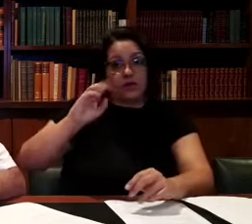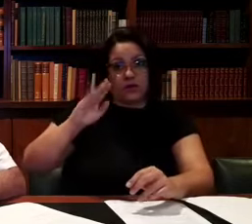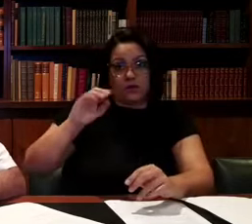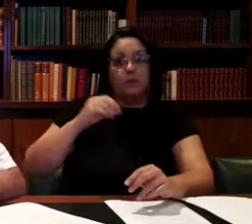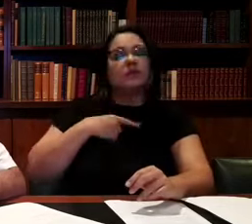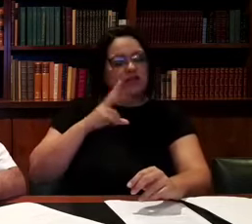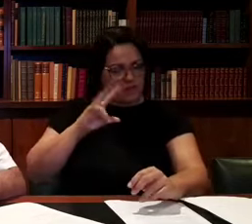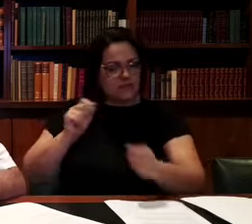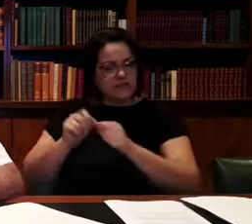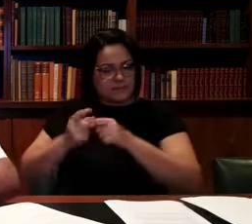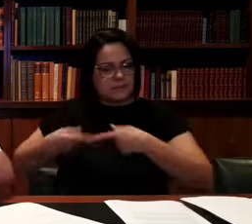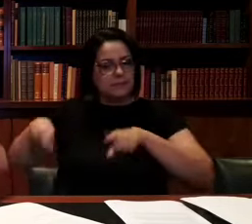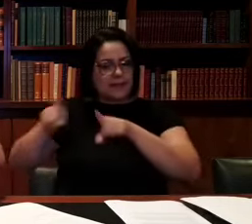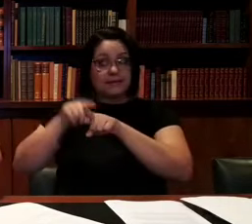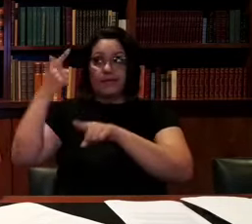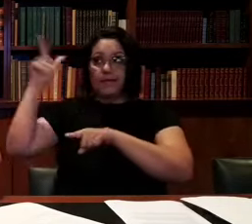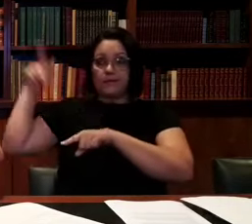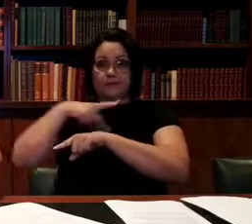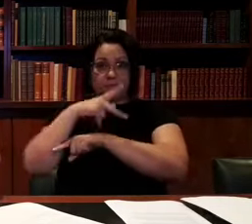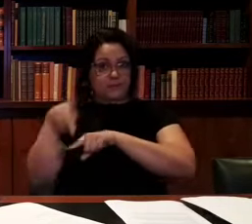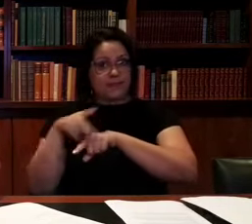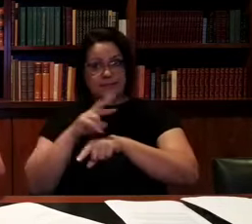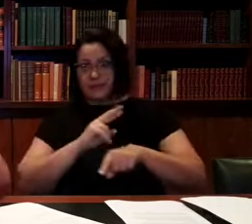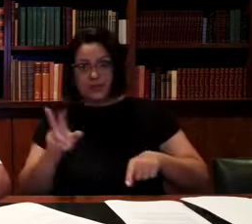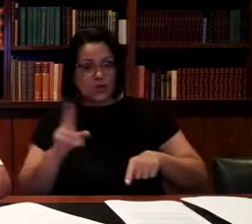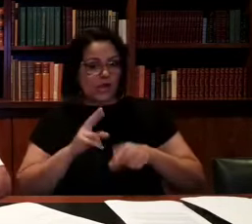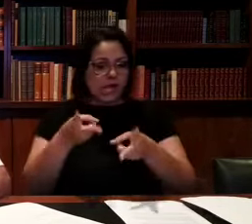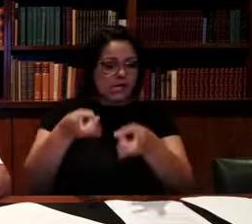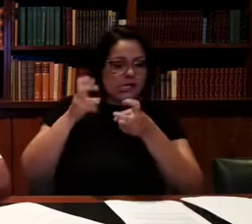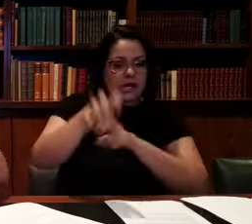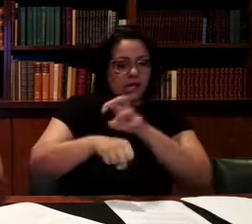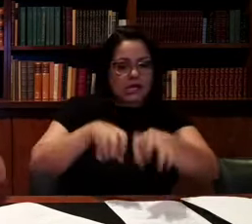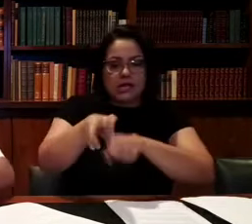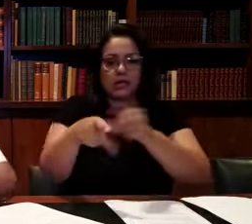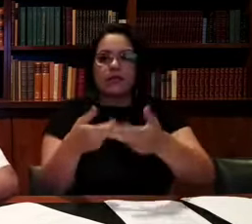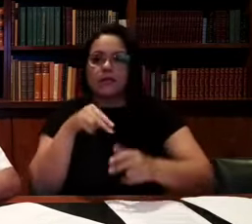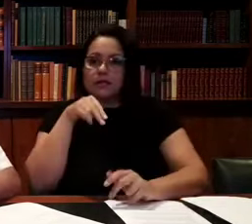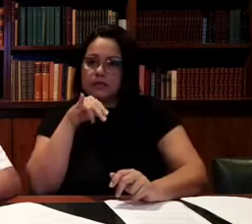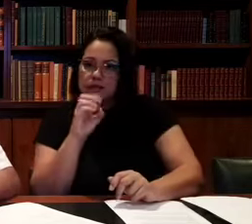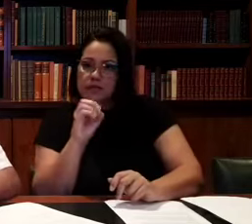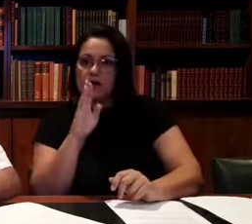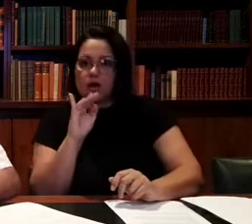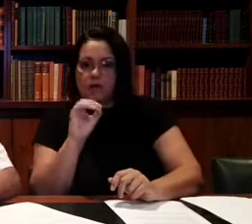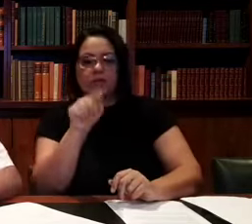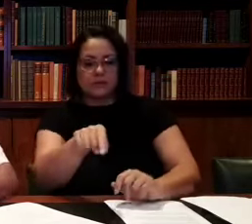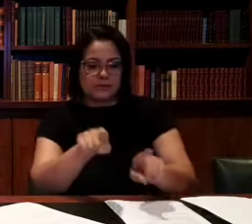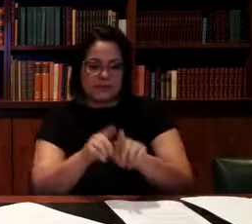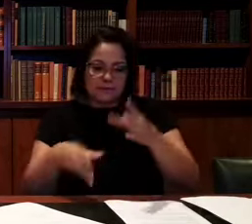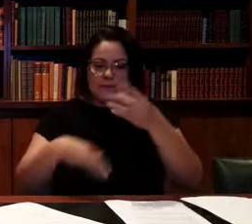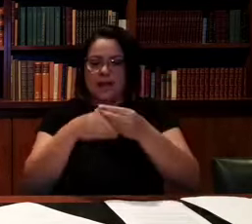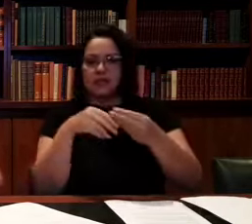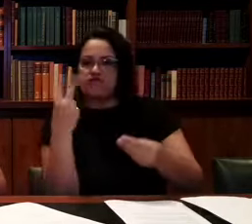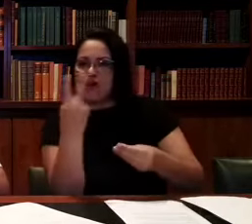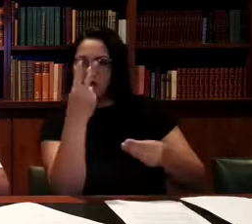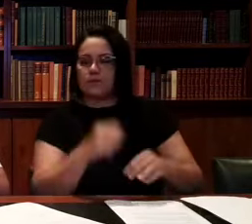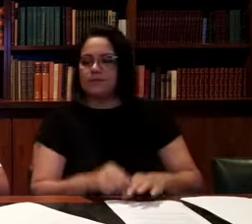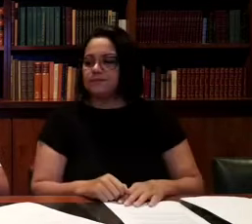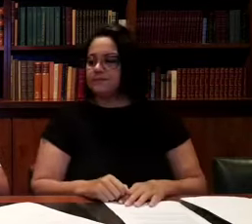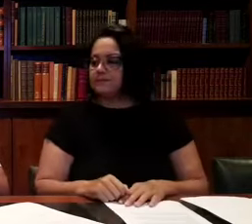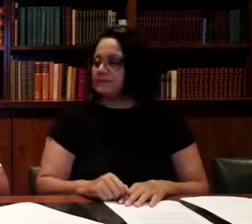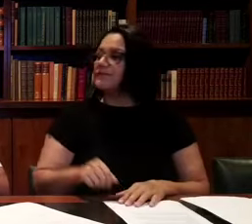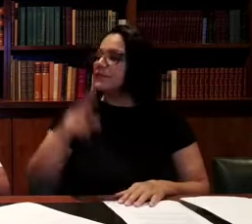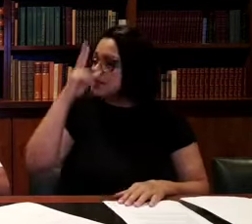parceria com outro país com toda a certeza agora não é apenas para explorar owner of né Vamos lá agregar valor a esse em ordem eu comprei